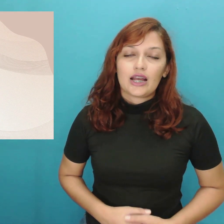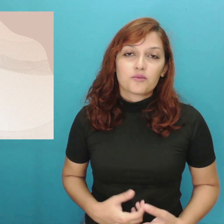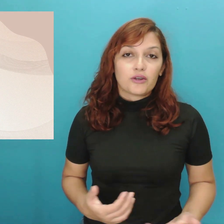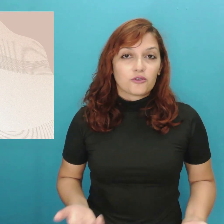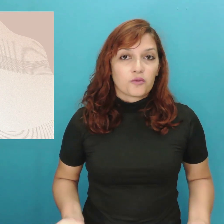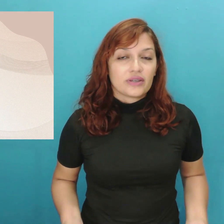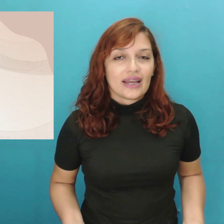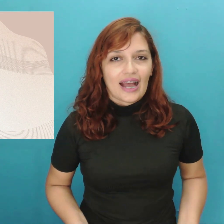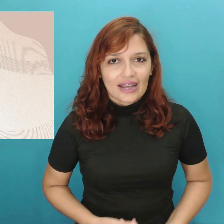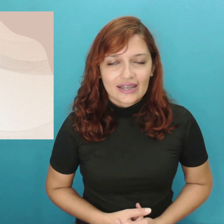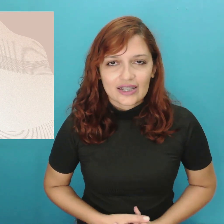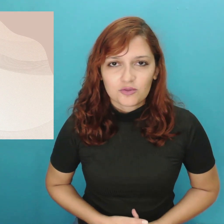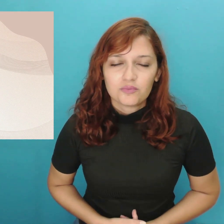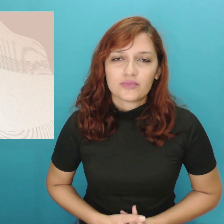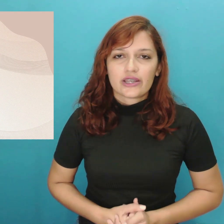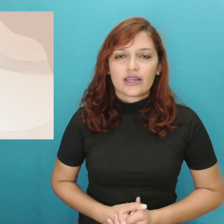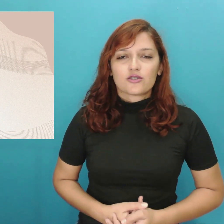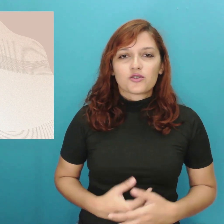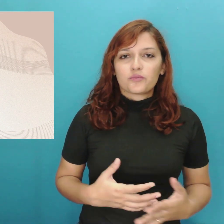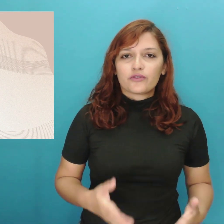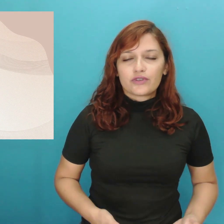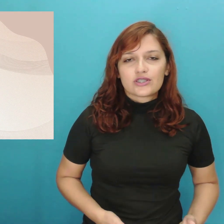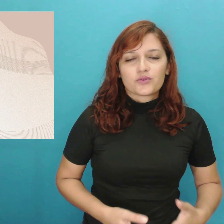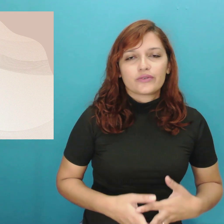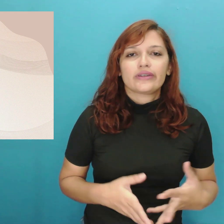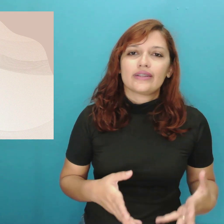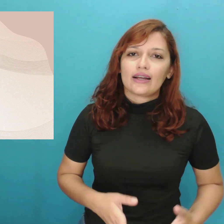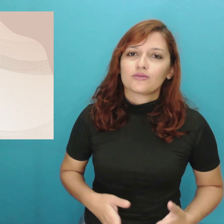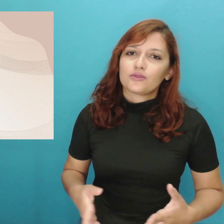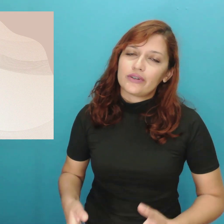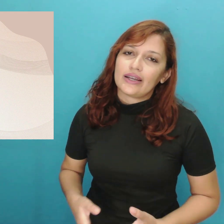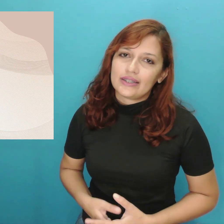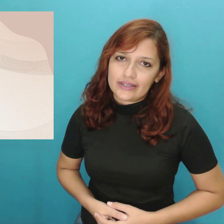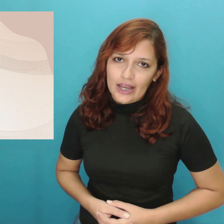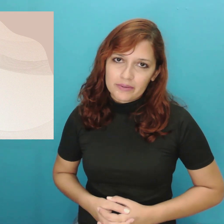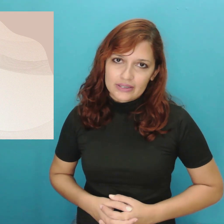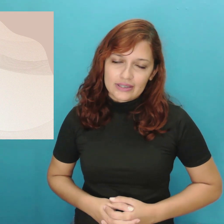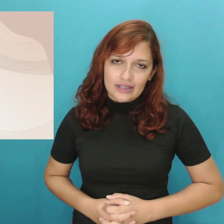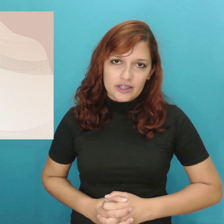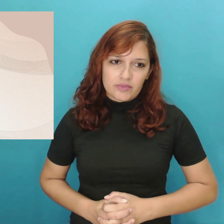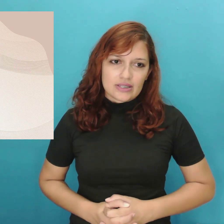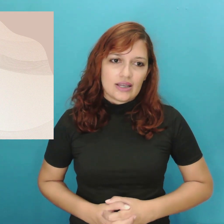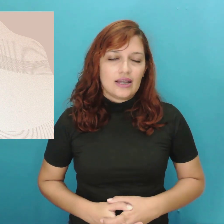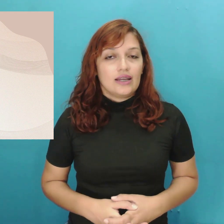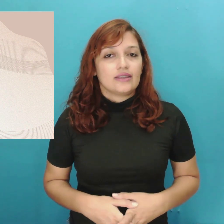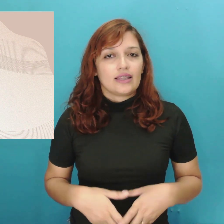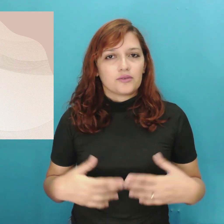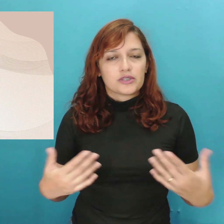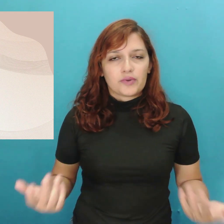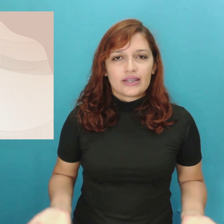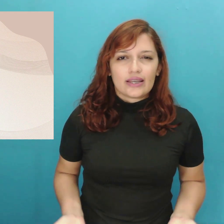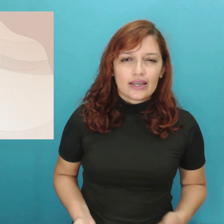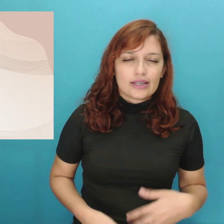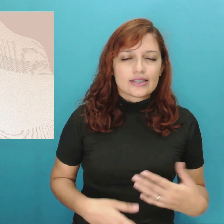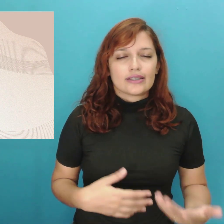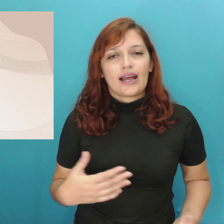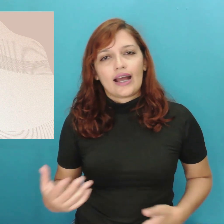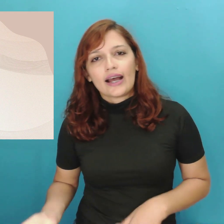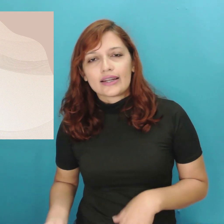Meu nome é Raquel, eu sou professora, tradutora e intérprete de Libras. Tenho experiência na área de